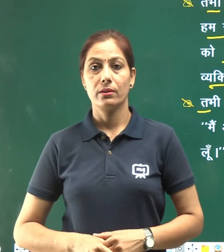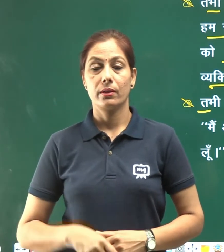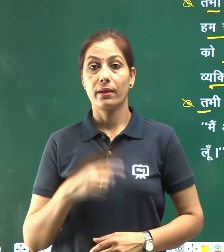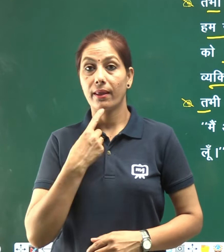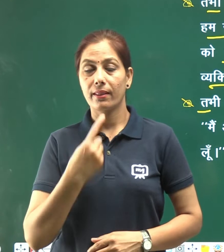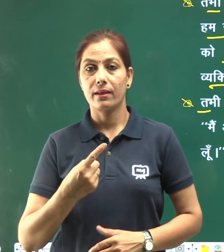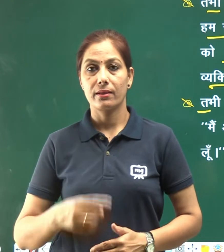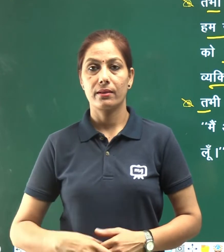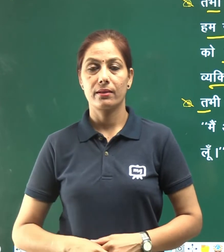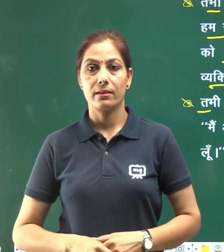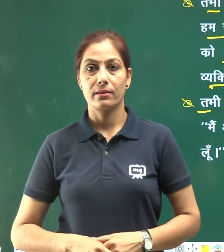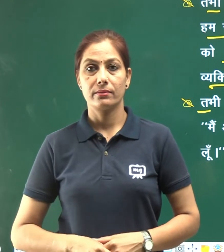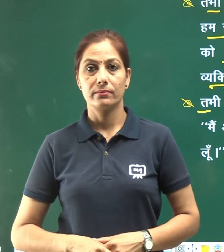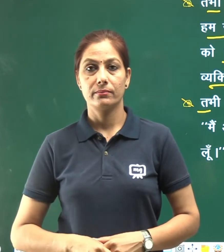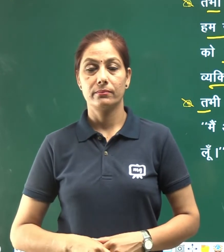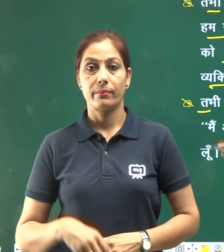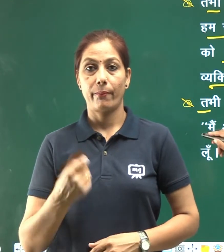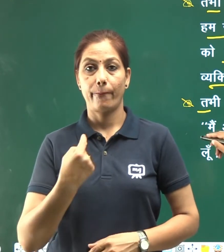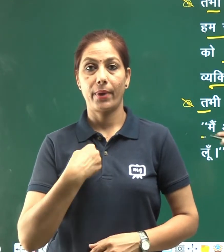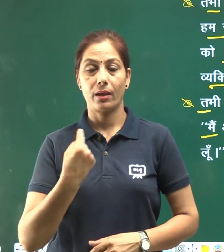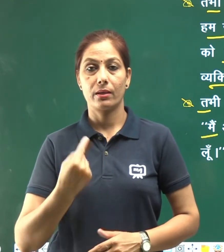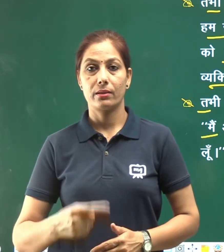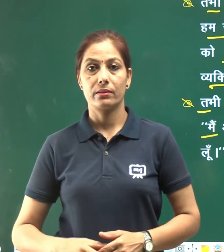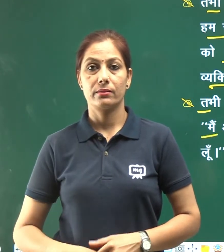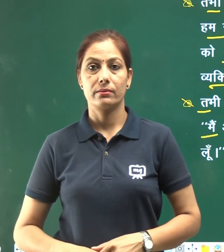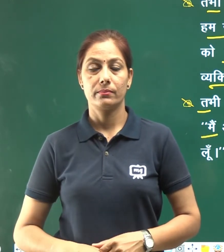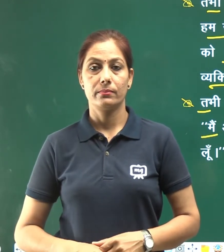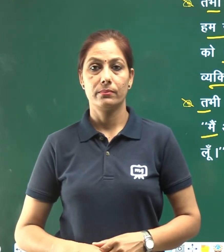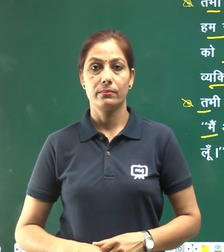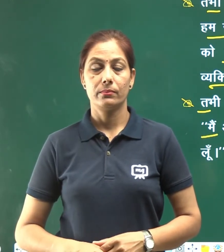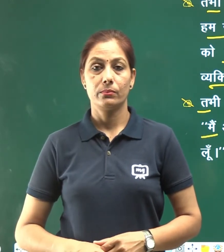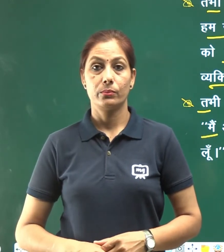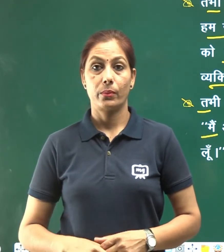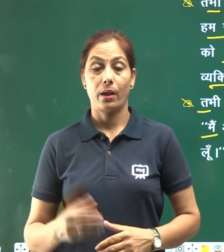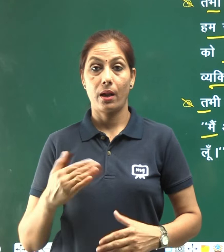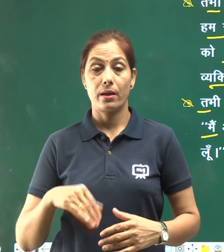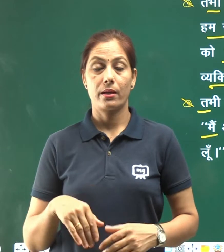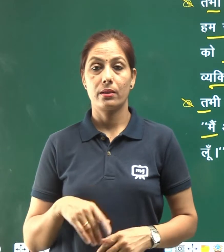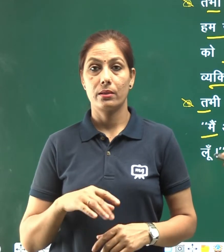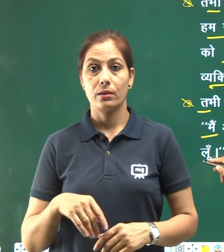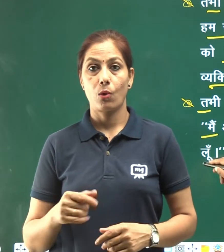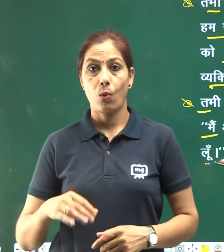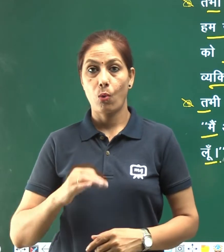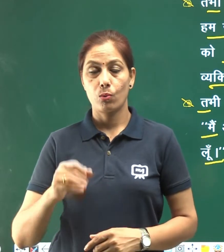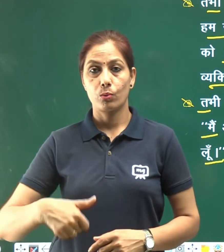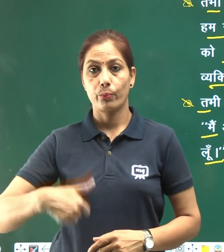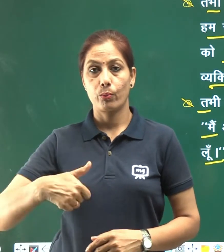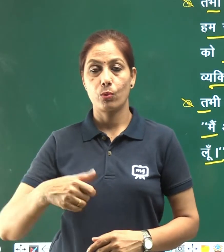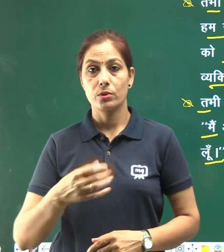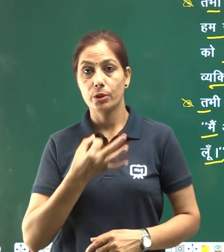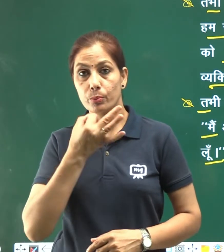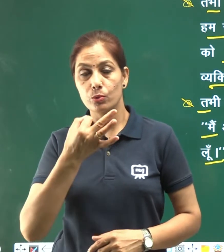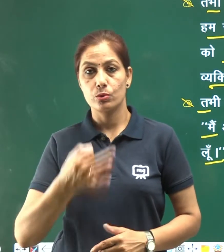कहता है कि मैं अंडर सेक्रेटरी से पूछ लूं।